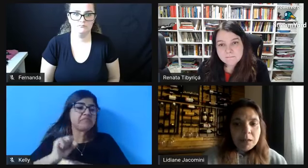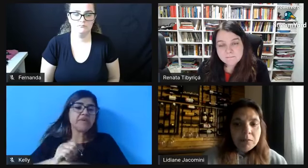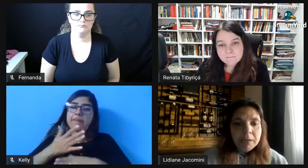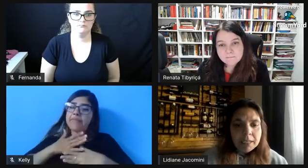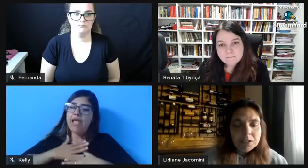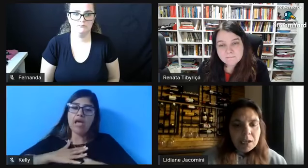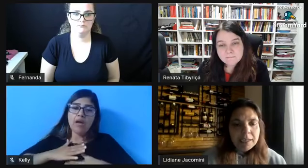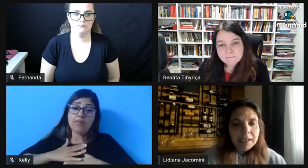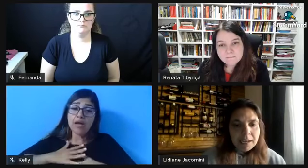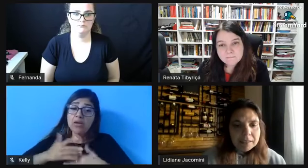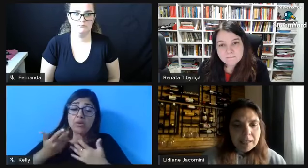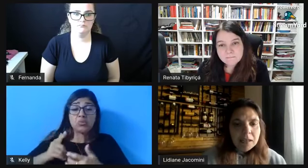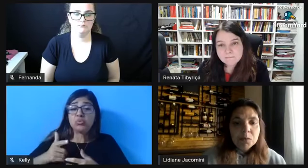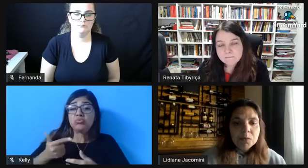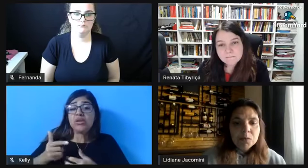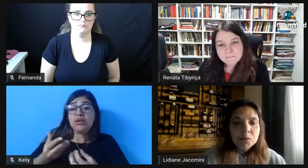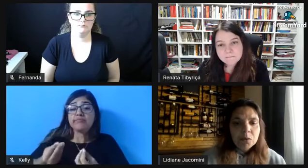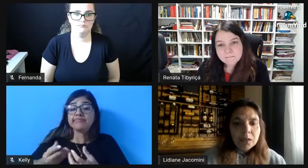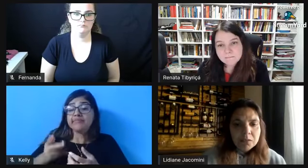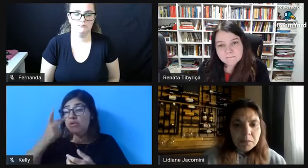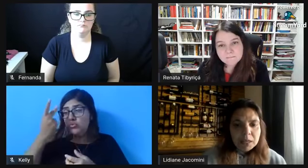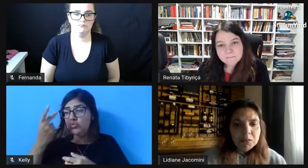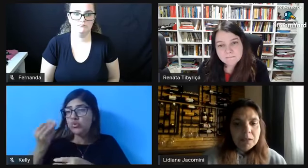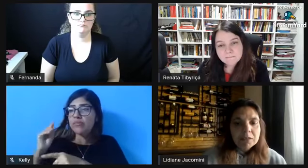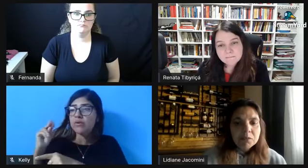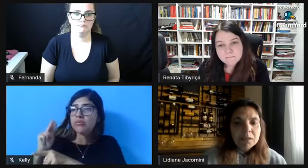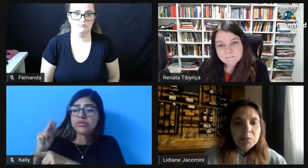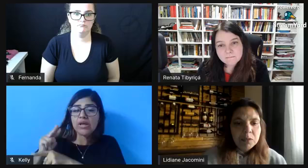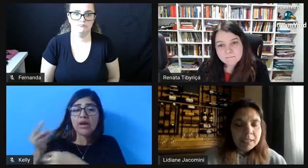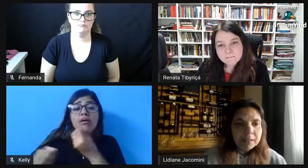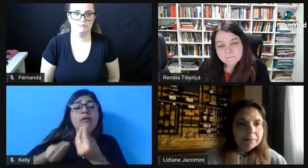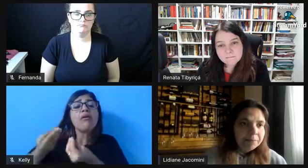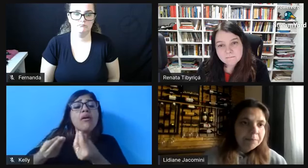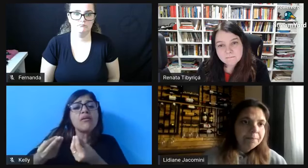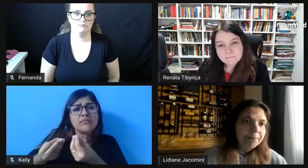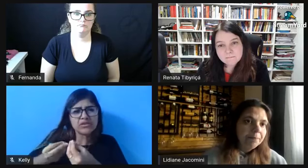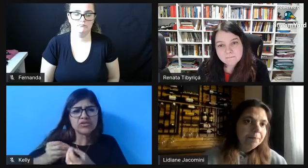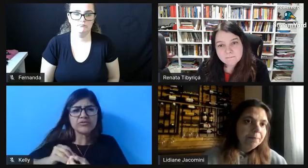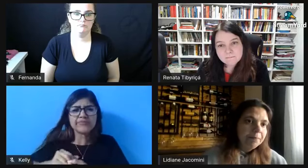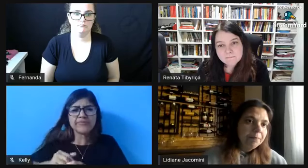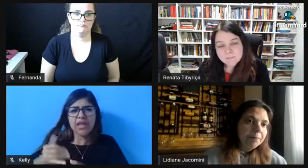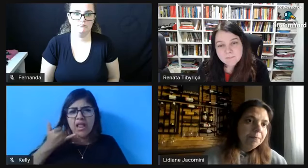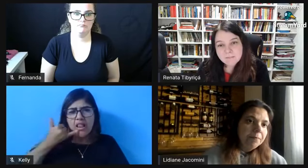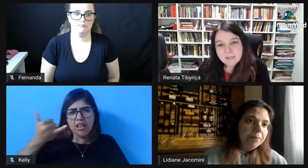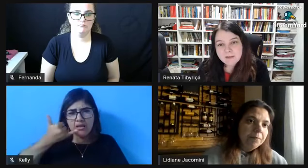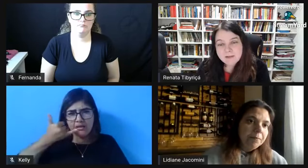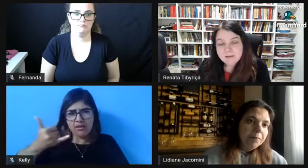não tenho com quem deixá-la em casa. Caso isso ocorra novamente, eu tenho que acionar a polícia?